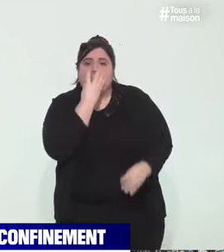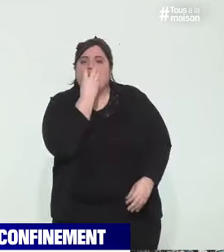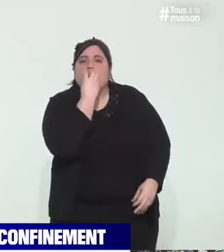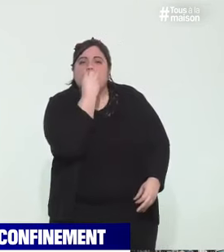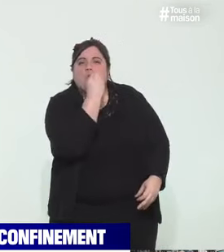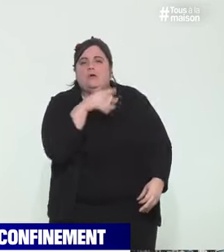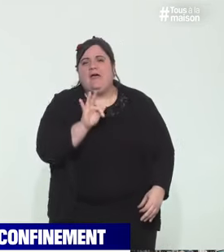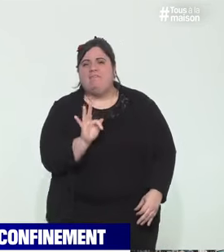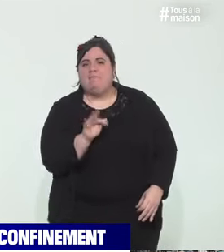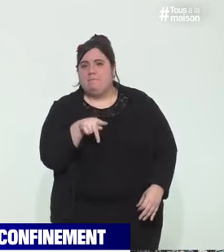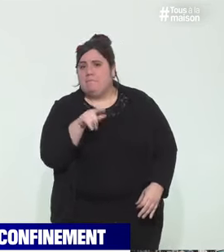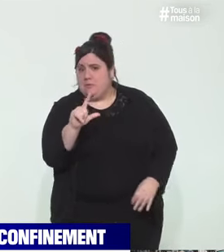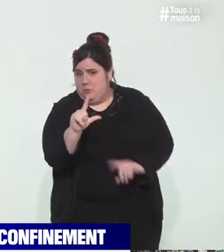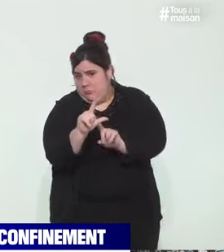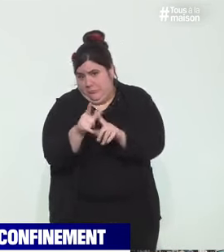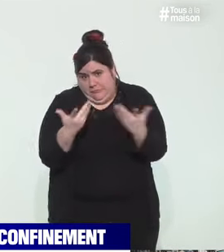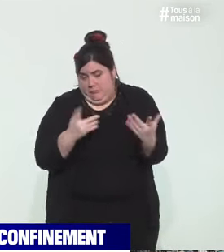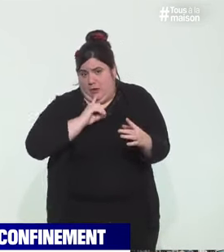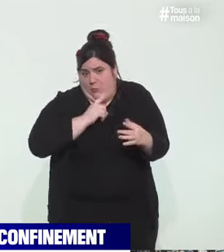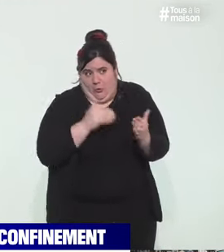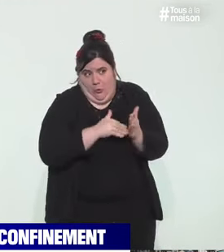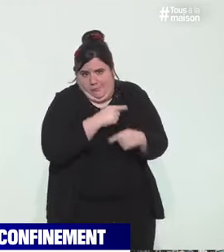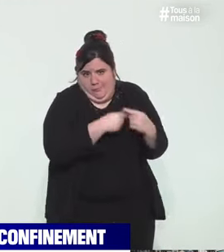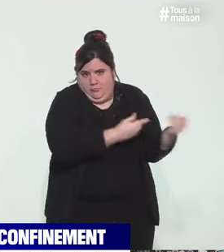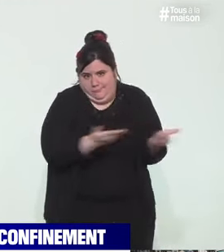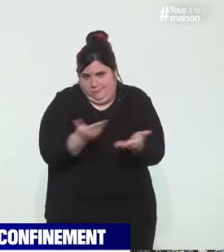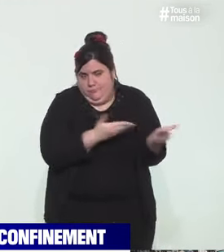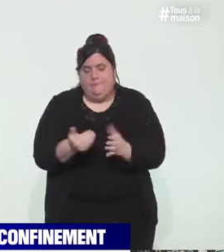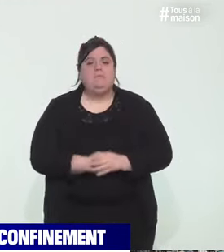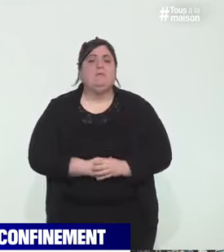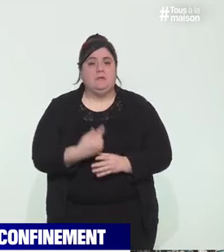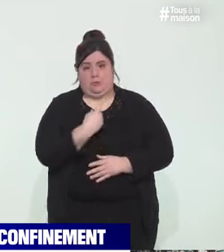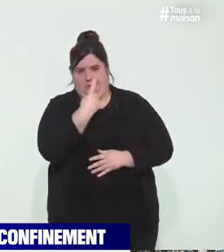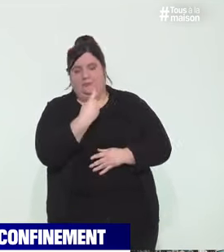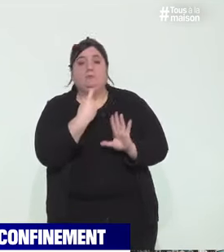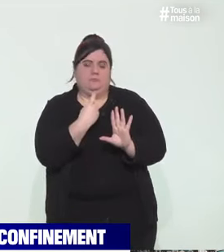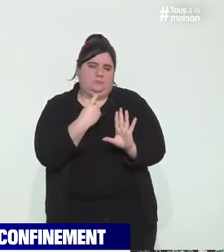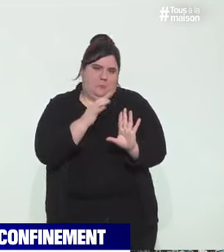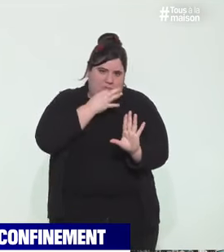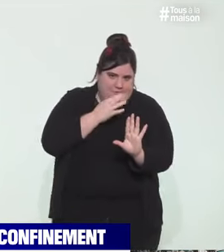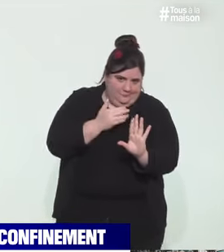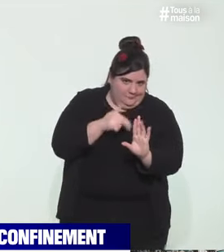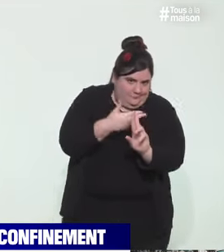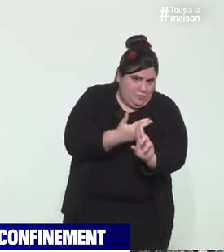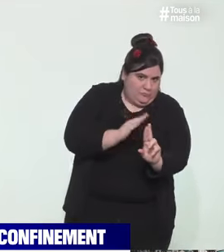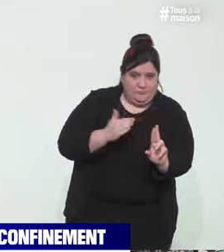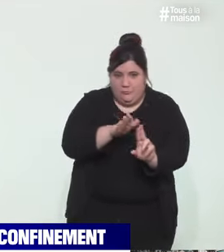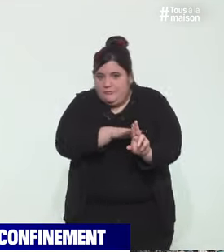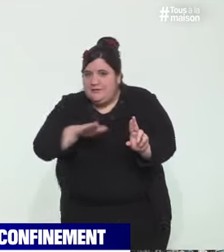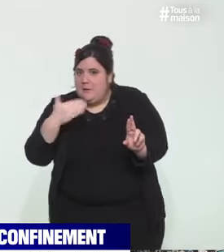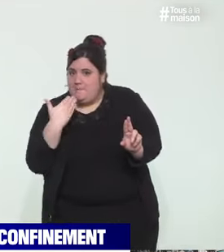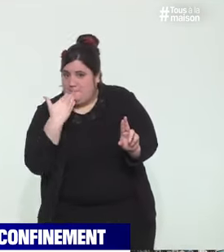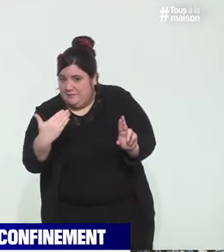cours. Je souhaiterais profiter de cette question pour remercier les officines, les pharmaciens d'officine qui ont distribué